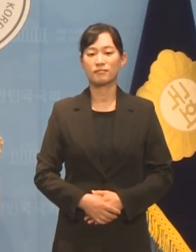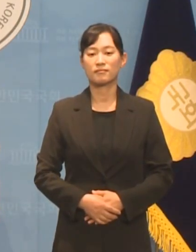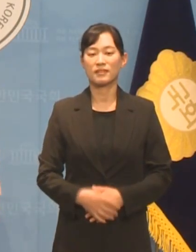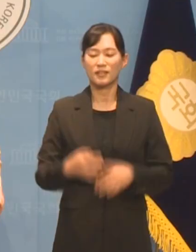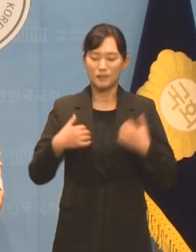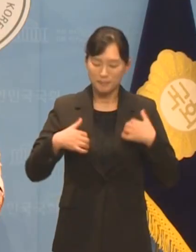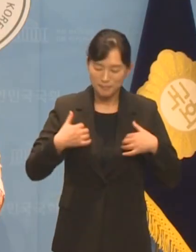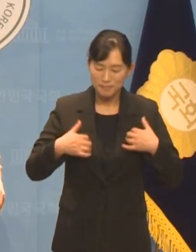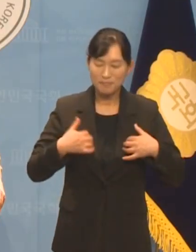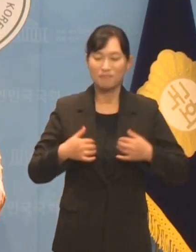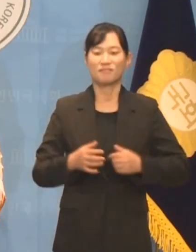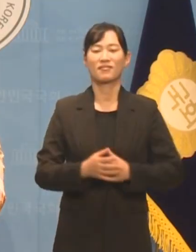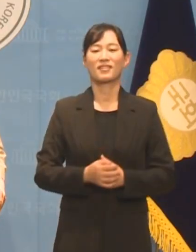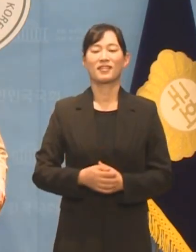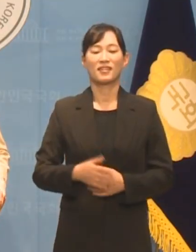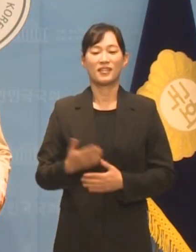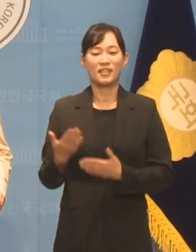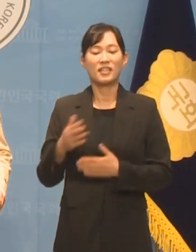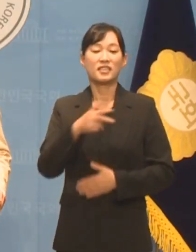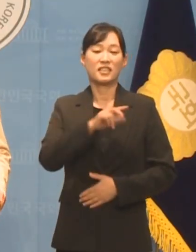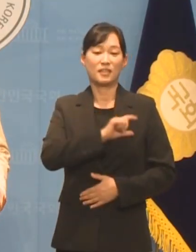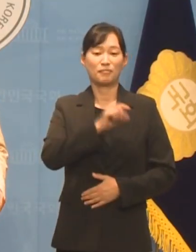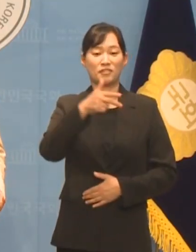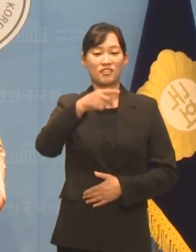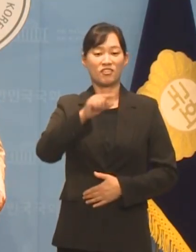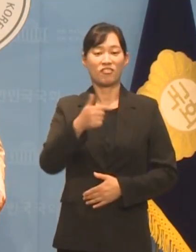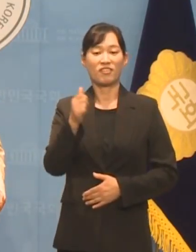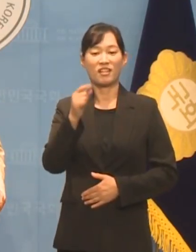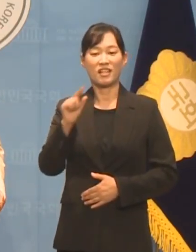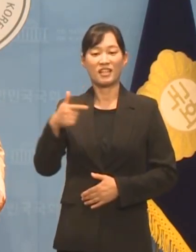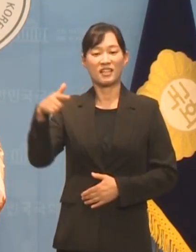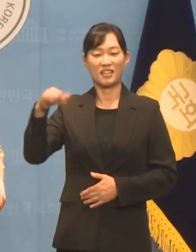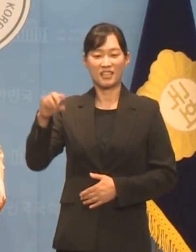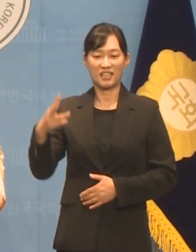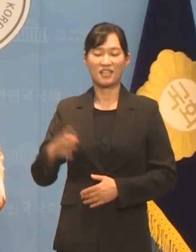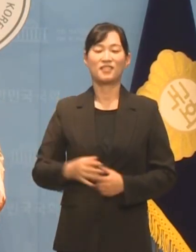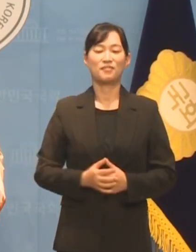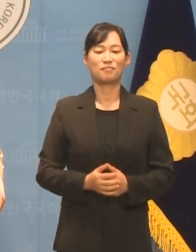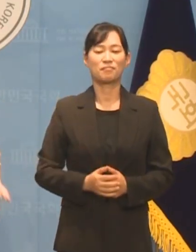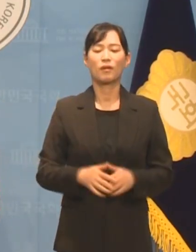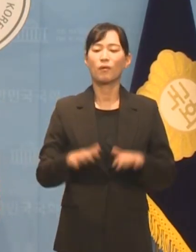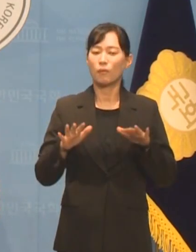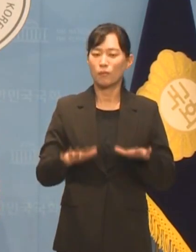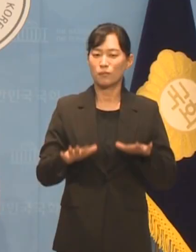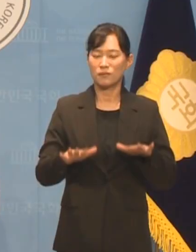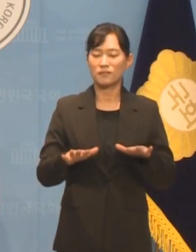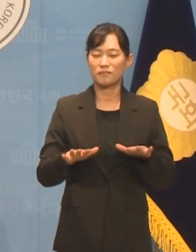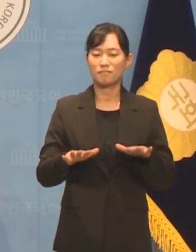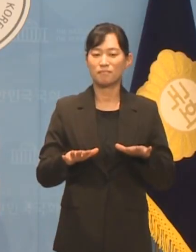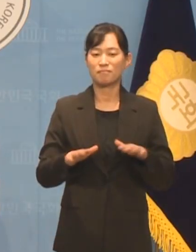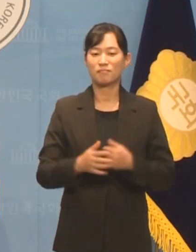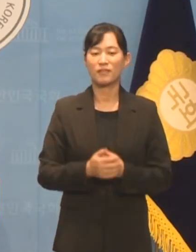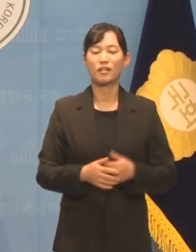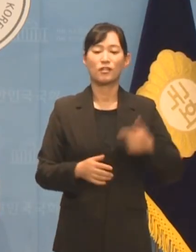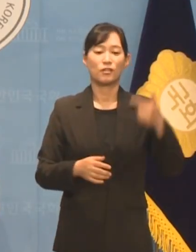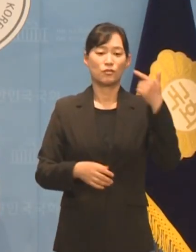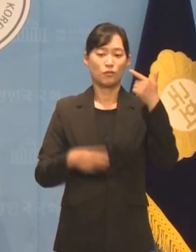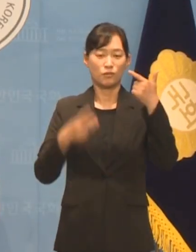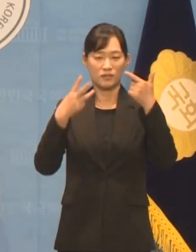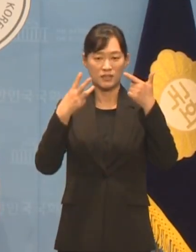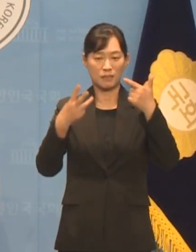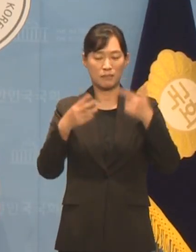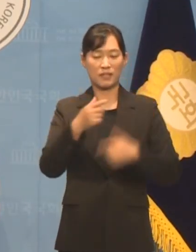네, 반갑습니다. 전한길입니다. 이현입니다. 네, 오늘은 6월